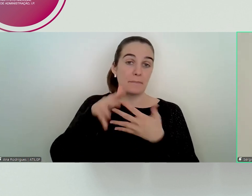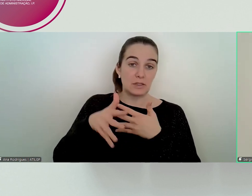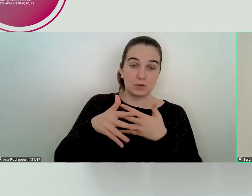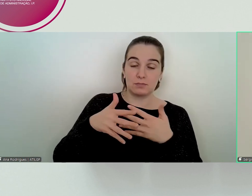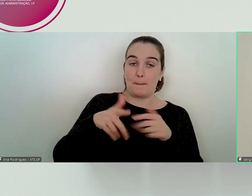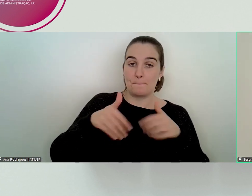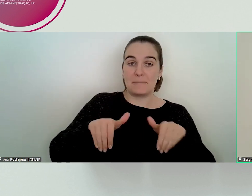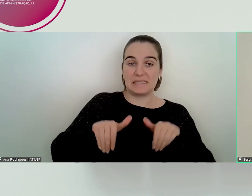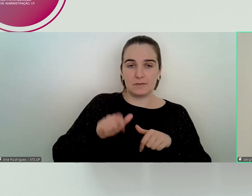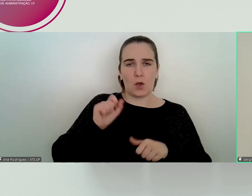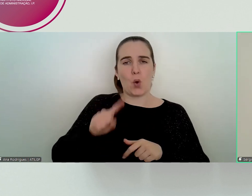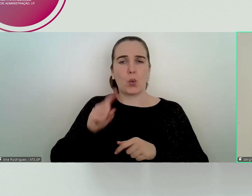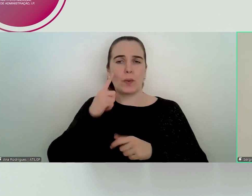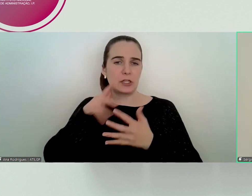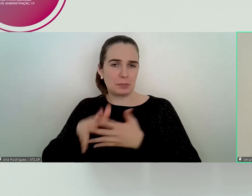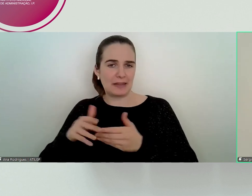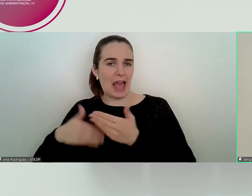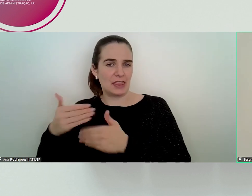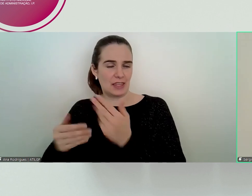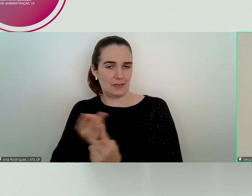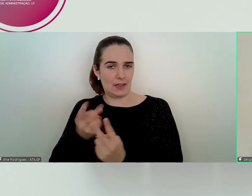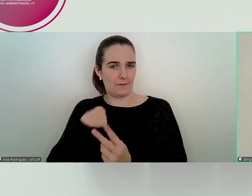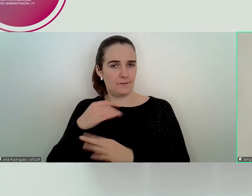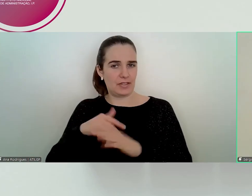na dimensão da transparência ativa.